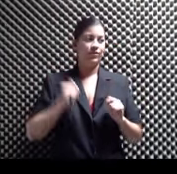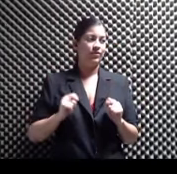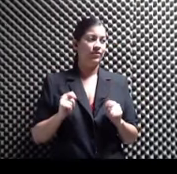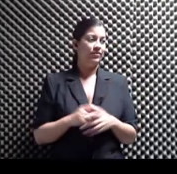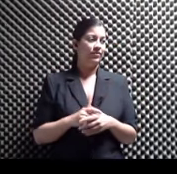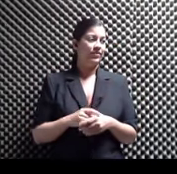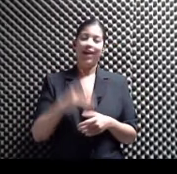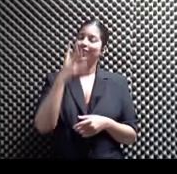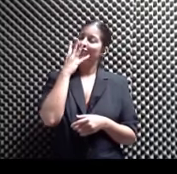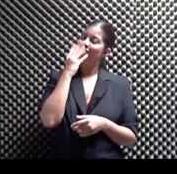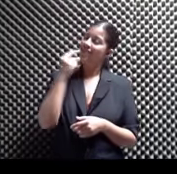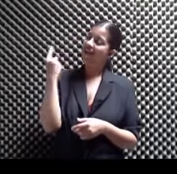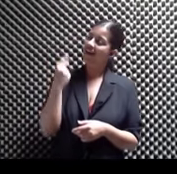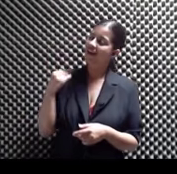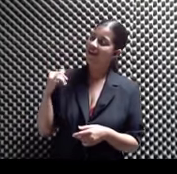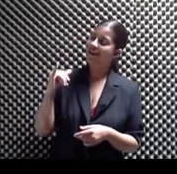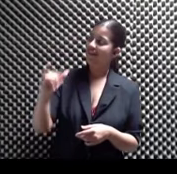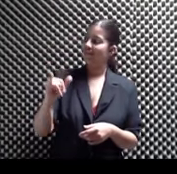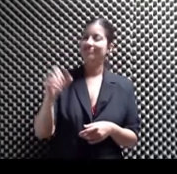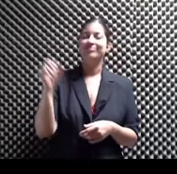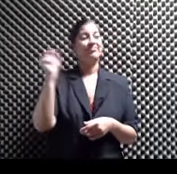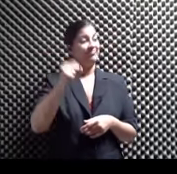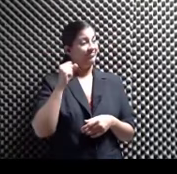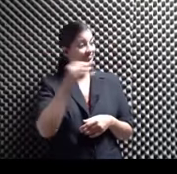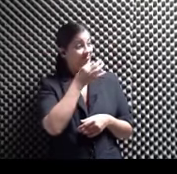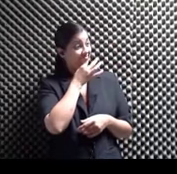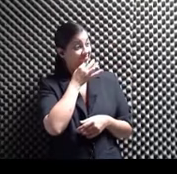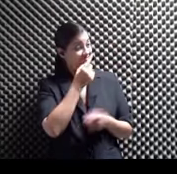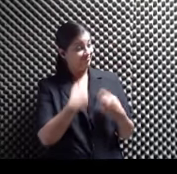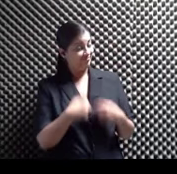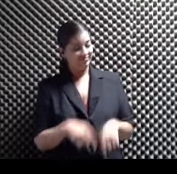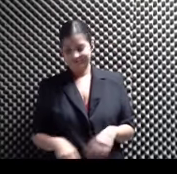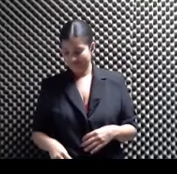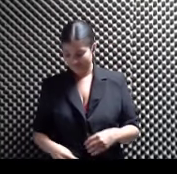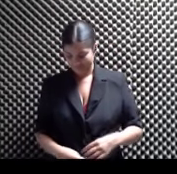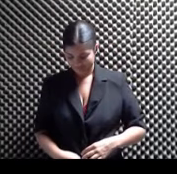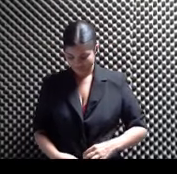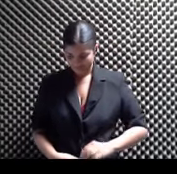eternamente. Oh, sí, eso es cierto. Venimos ya.